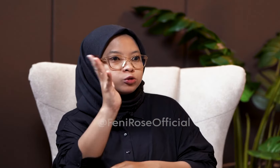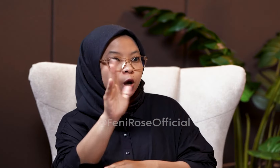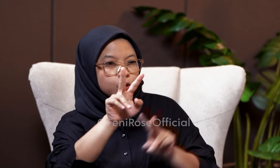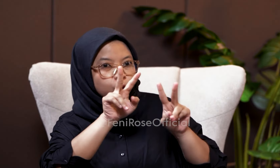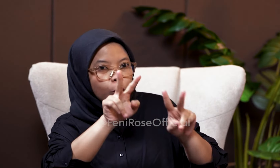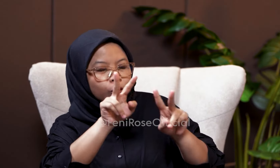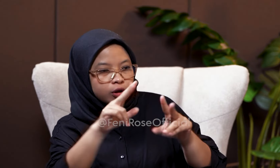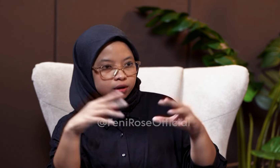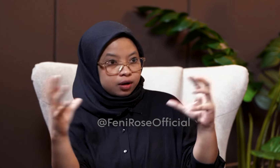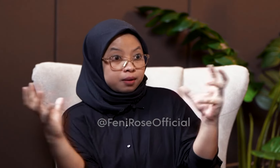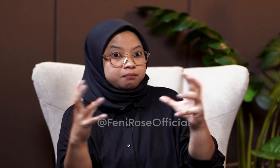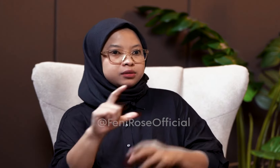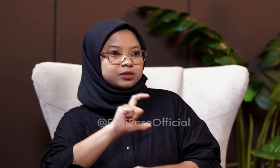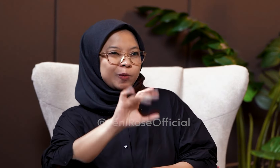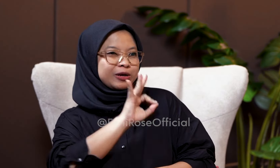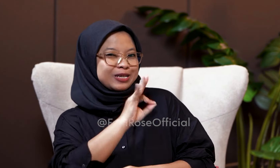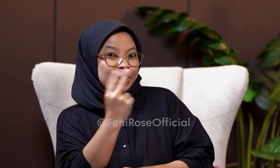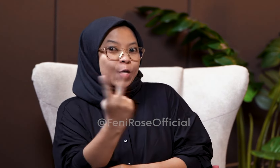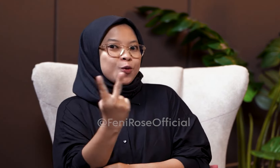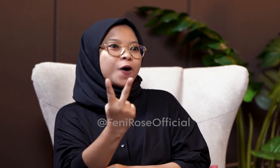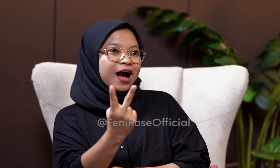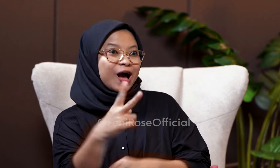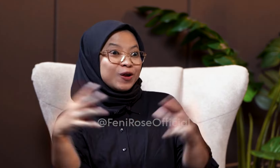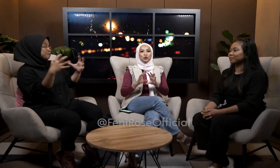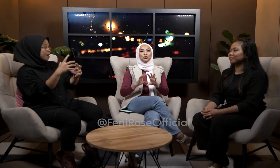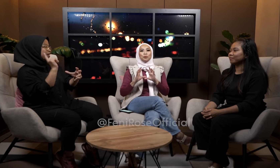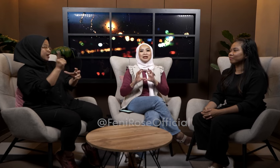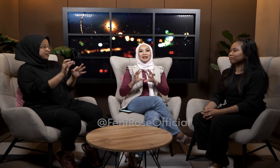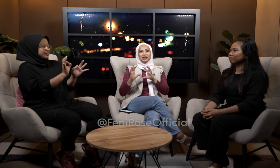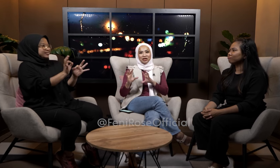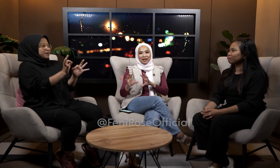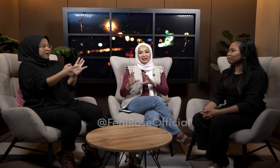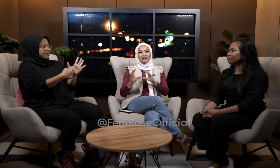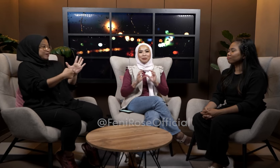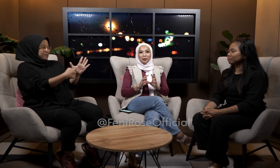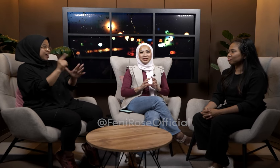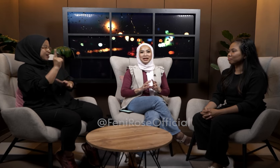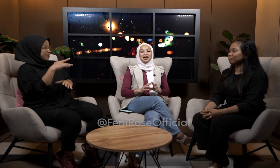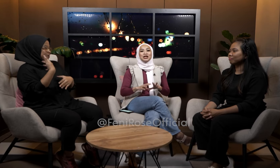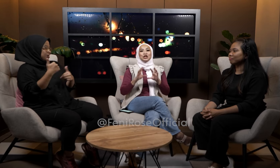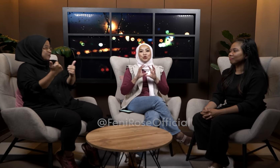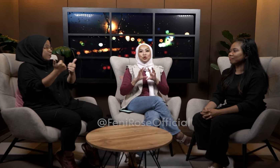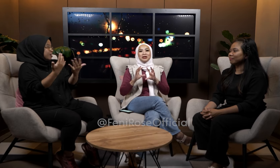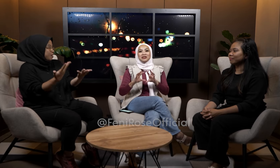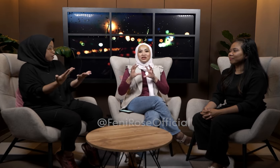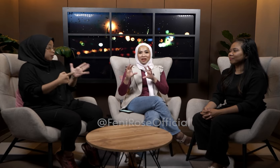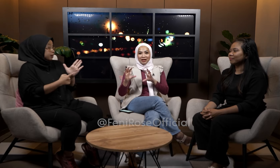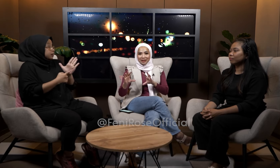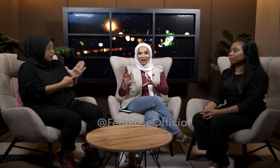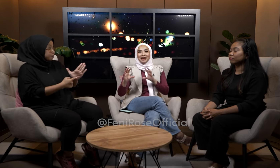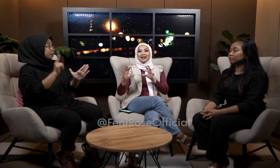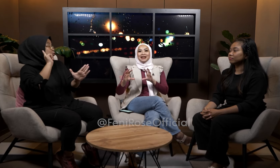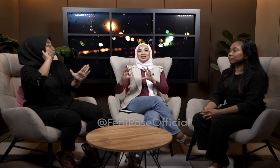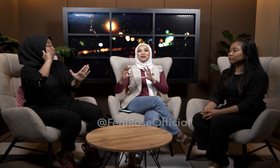Capres eh yang kedua ya Debat Capres yang kedua itu ada juru bahasa isyarat istimewanya juru bahasa isyaratnya adalah juga